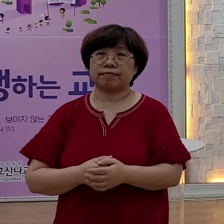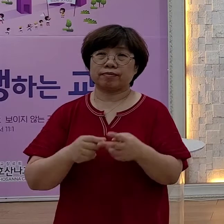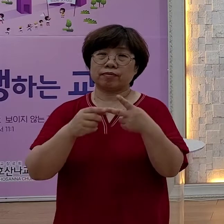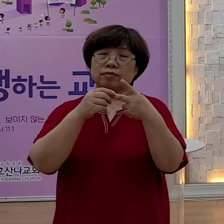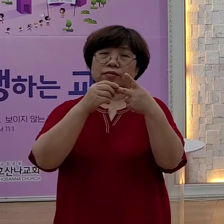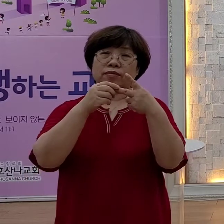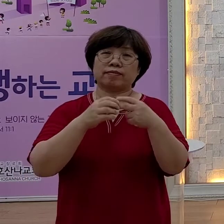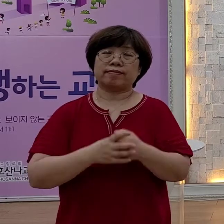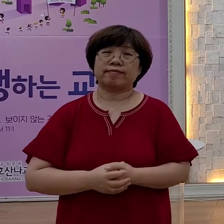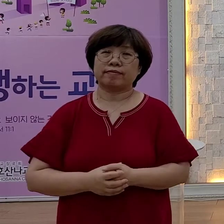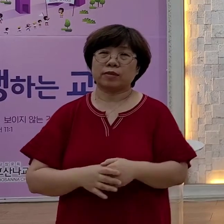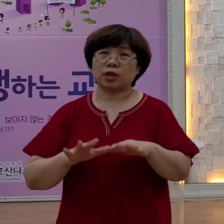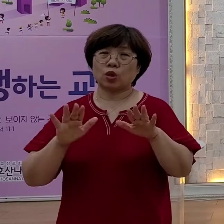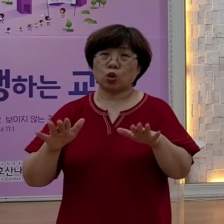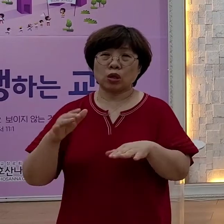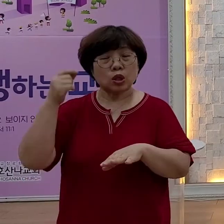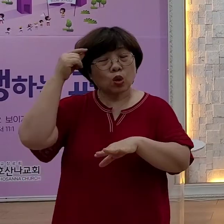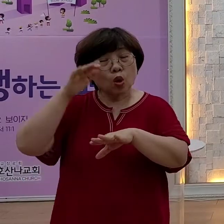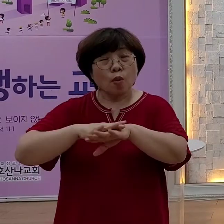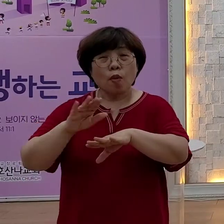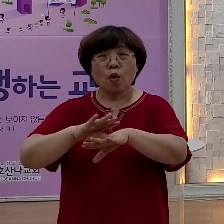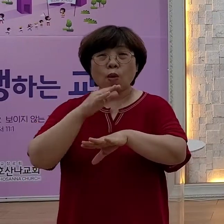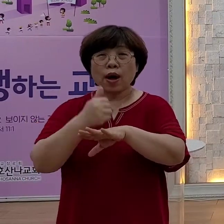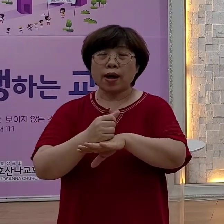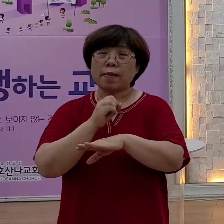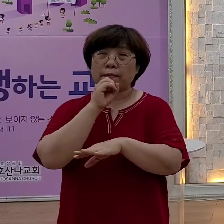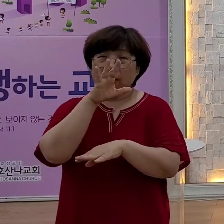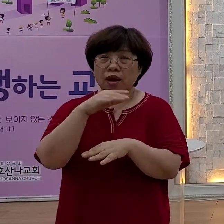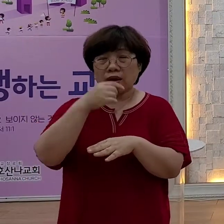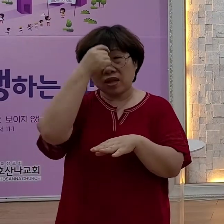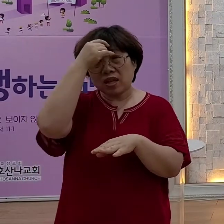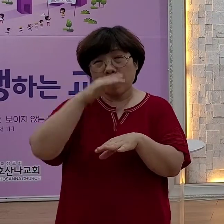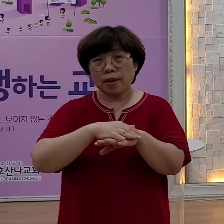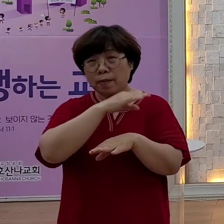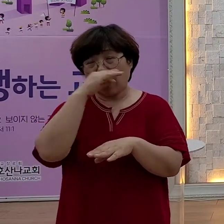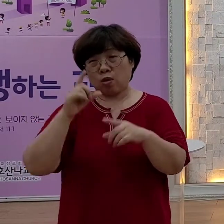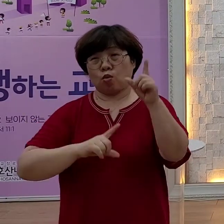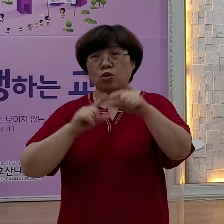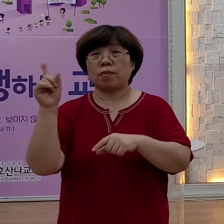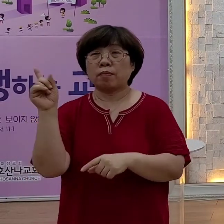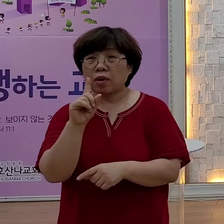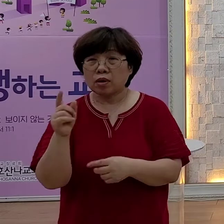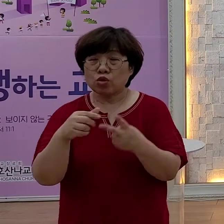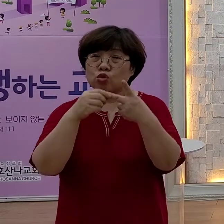번째로 오늘 솔로몬이 말하는 또 예배를 그럼 어떻게 드려야 되느냐.